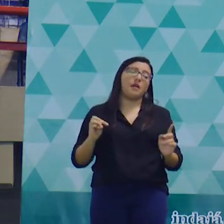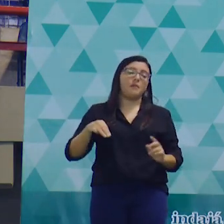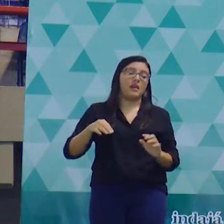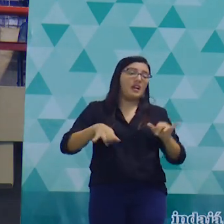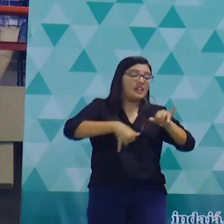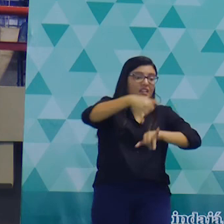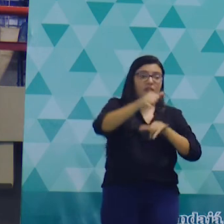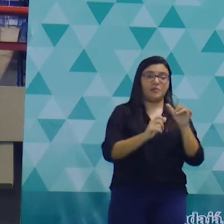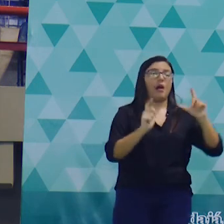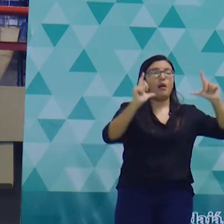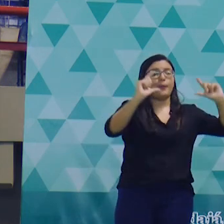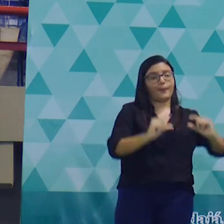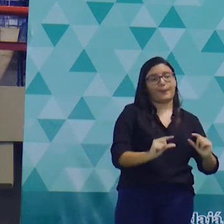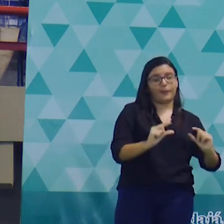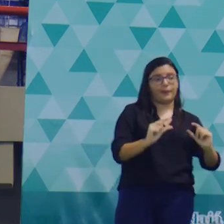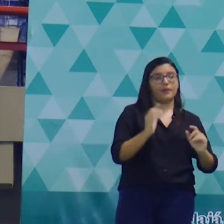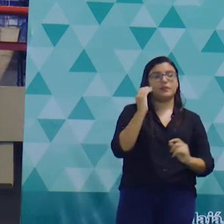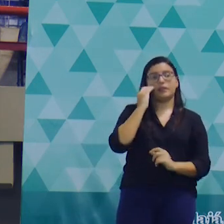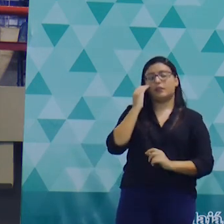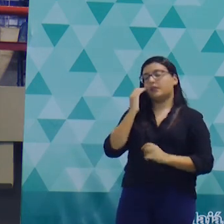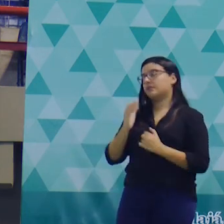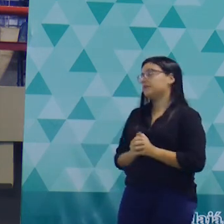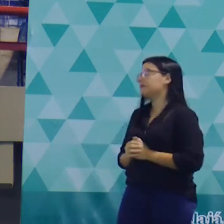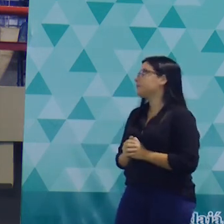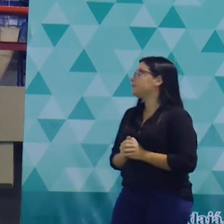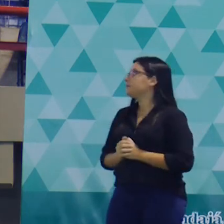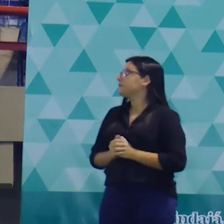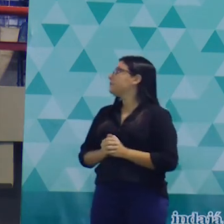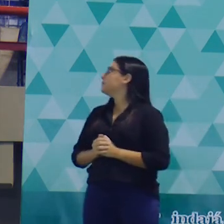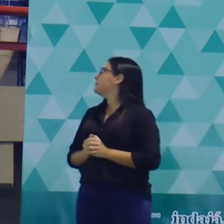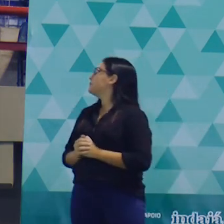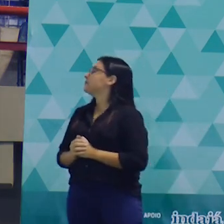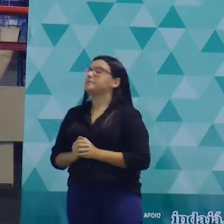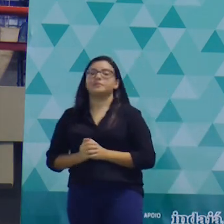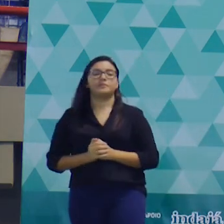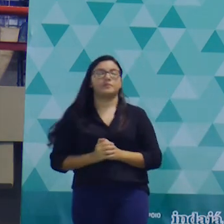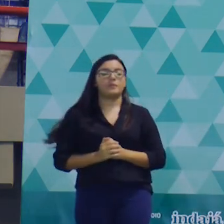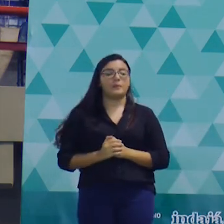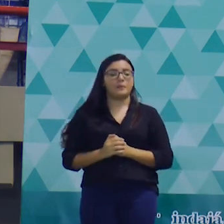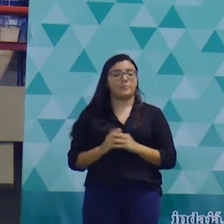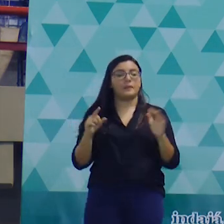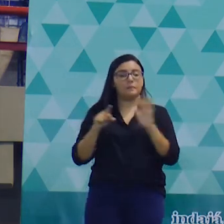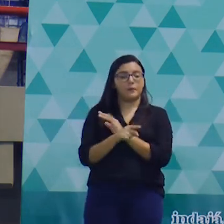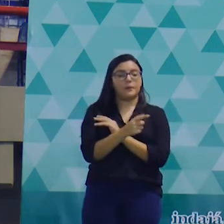de química. Bom, próxima questão.